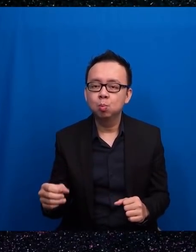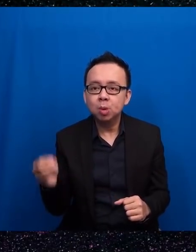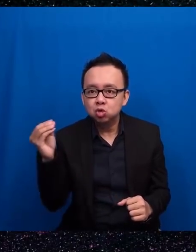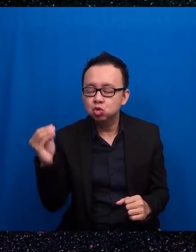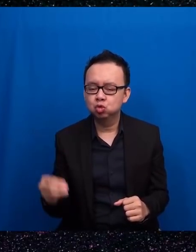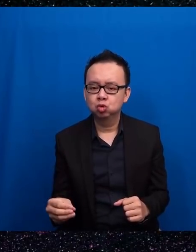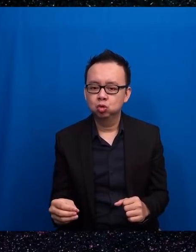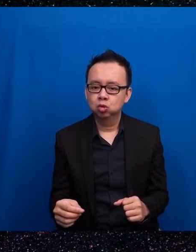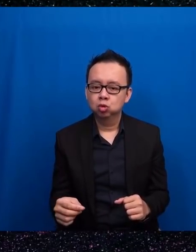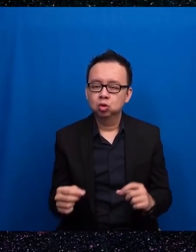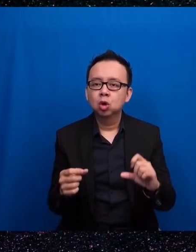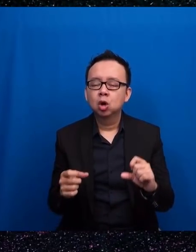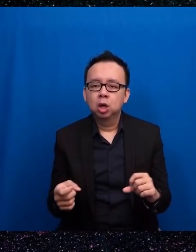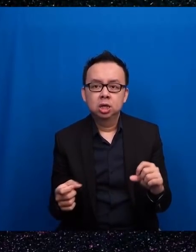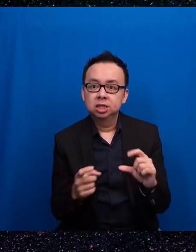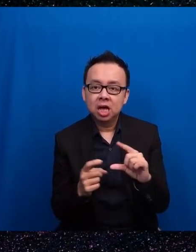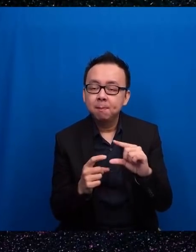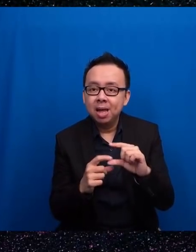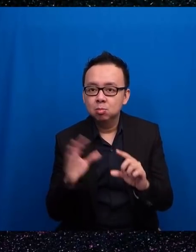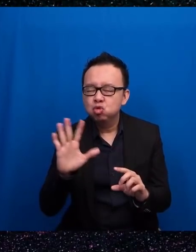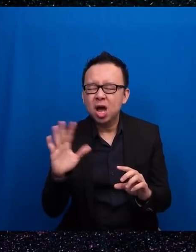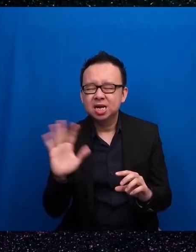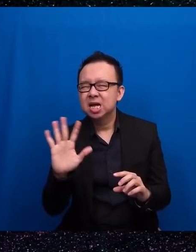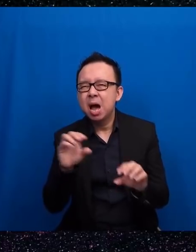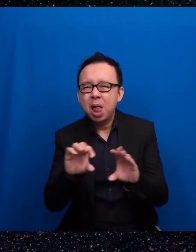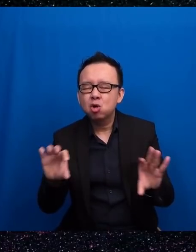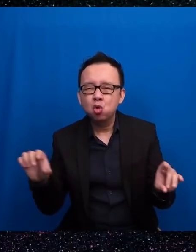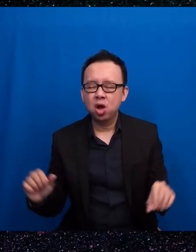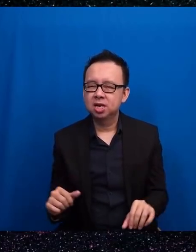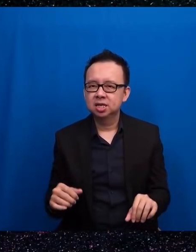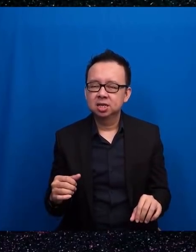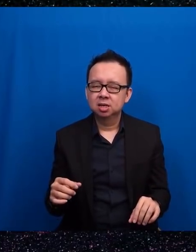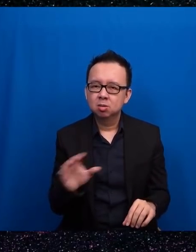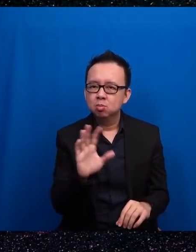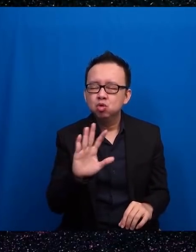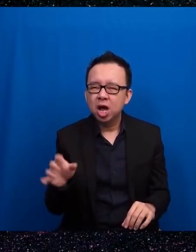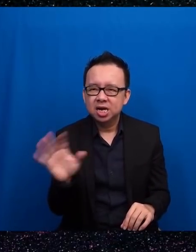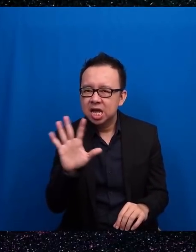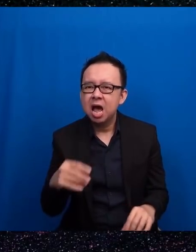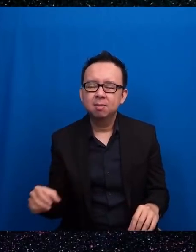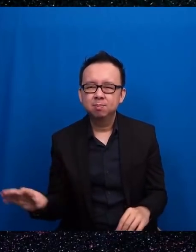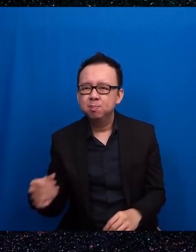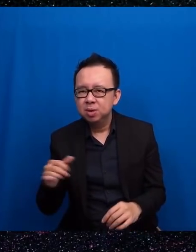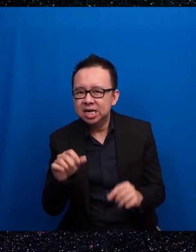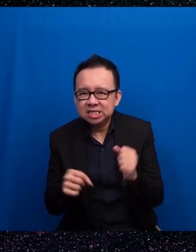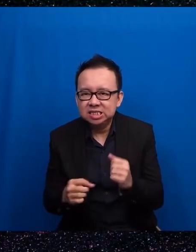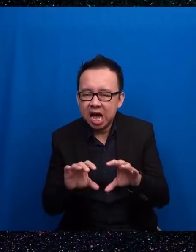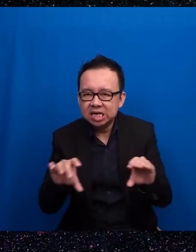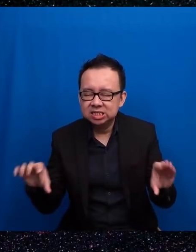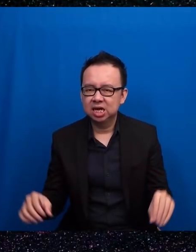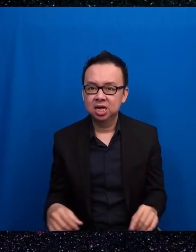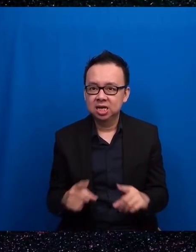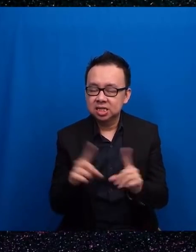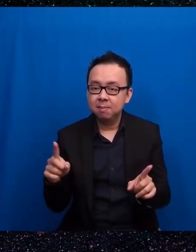itu bukannya tidak melakukan segala sesuatu. Sabat itu bukan berarti tidak beraktivitas. Malah